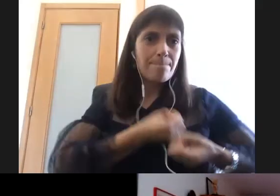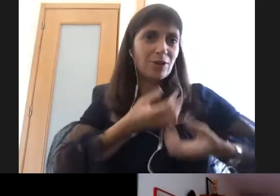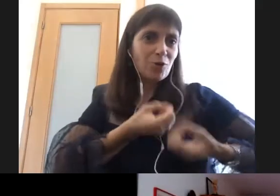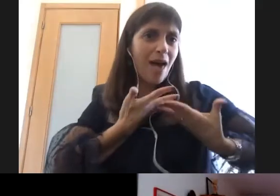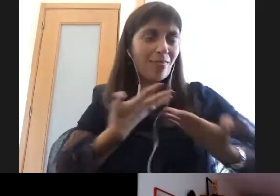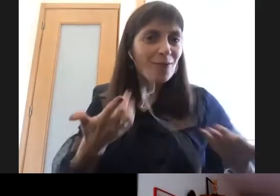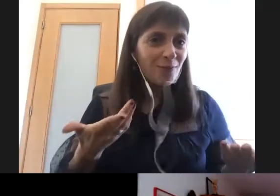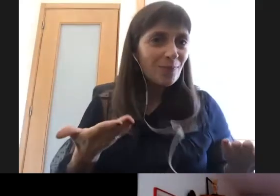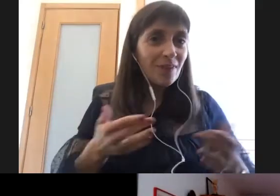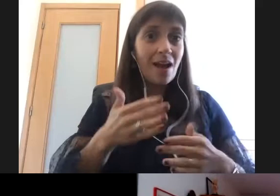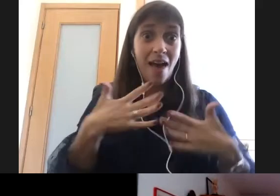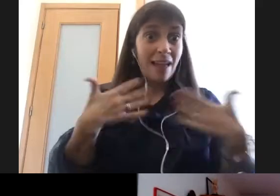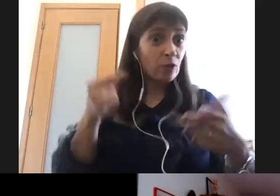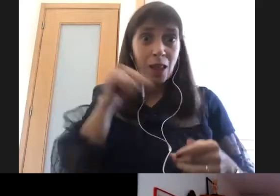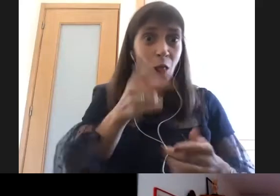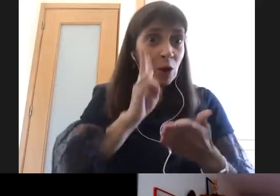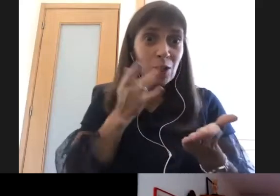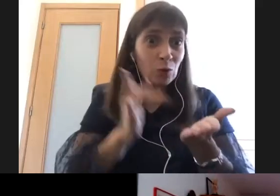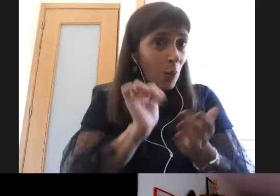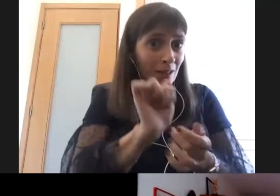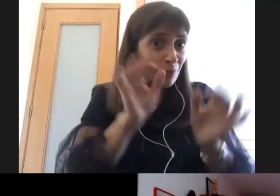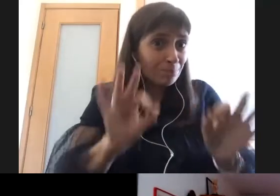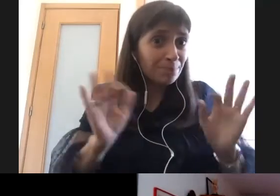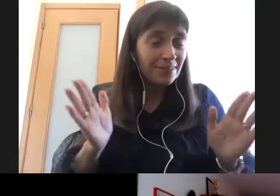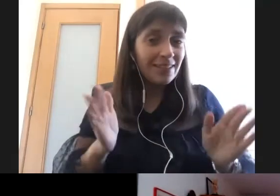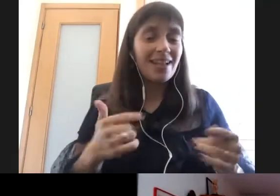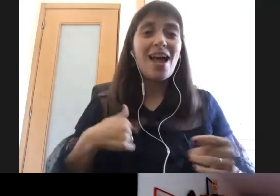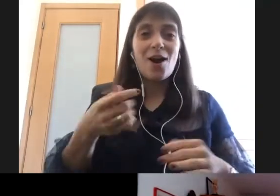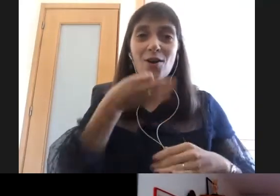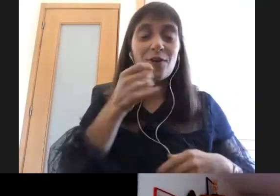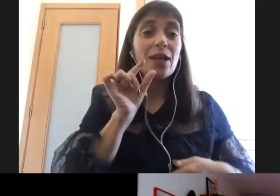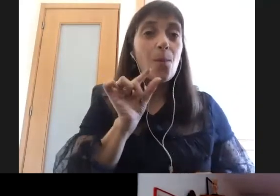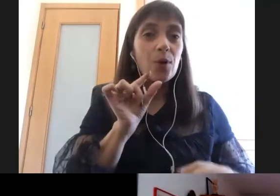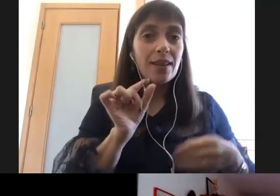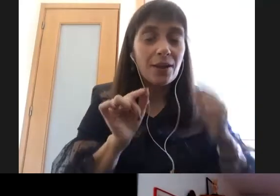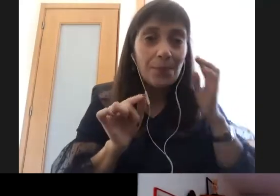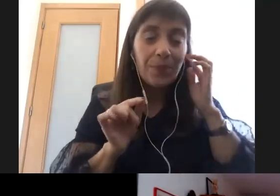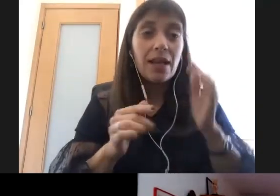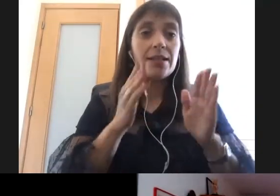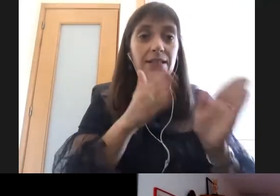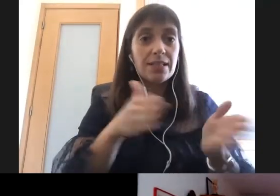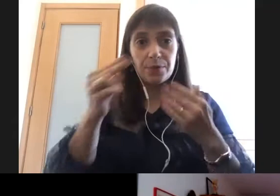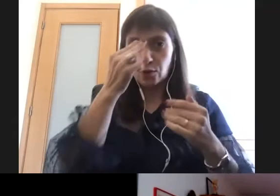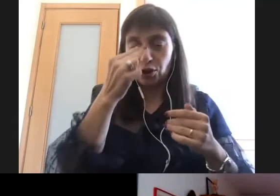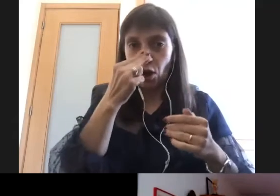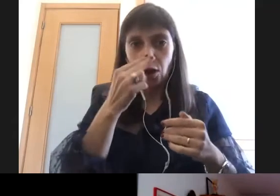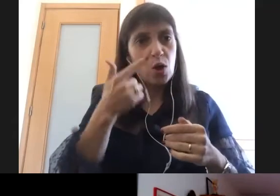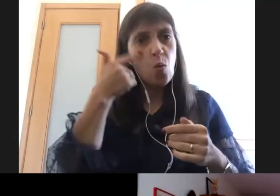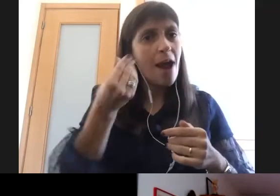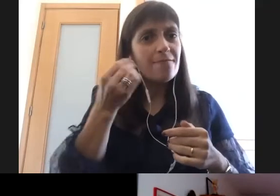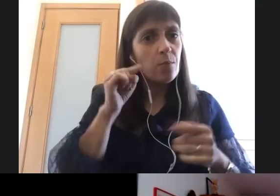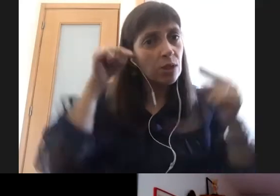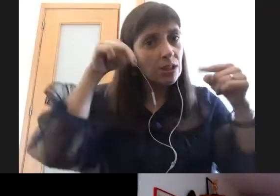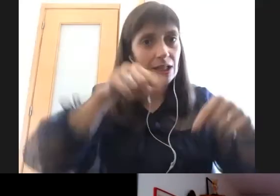Dá vontade de ler o livro, não é? Agora, vamos falar um bocadinho sobre esse período de história que não é muito conhecido aqui em